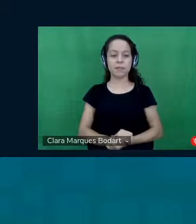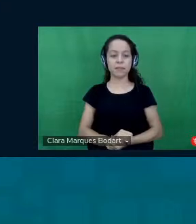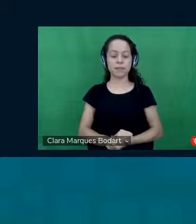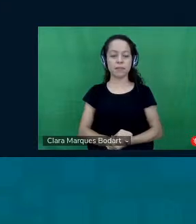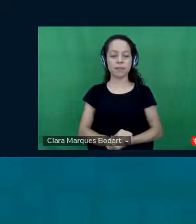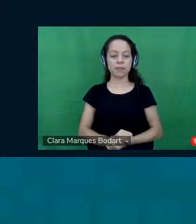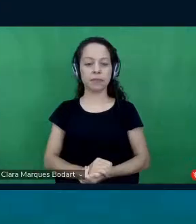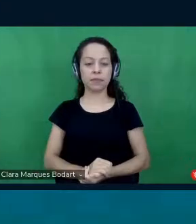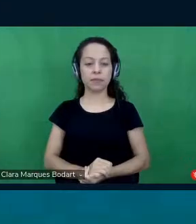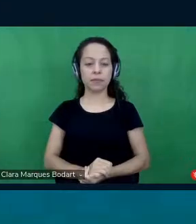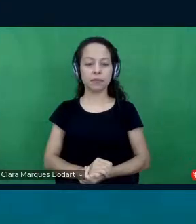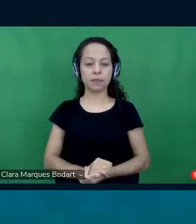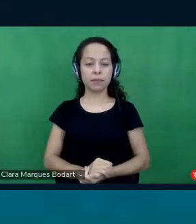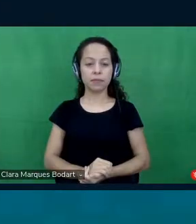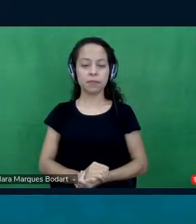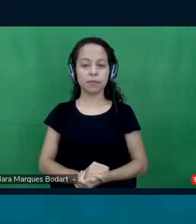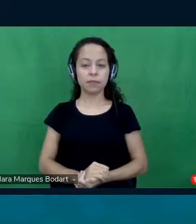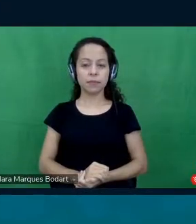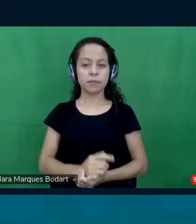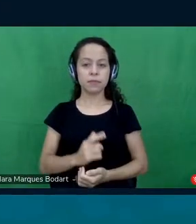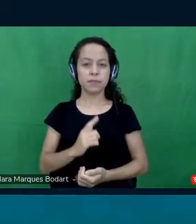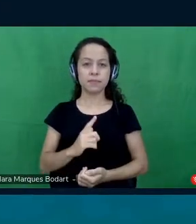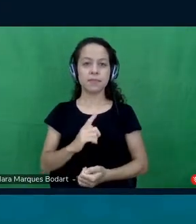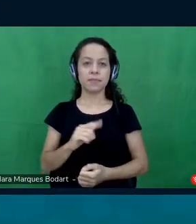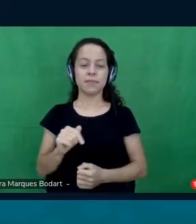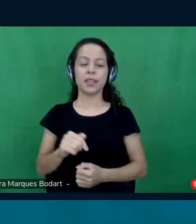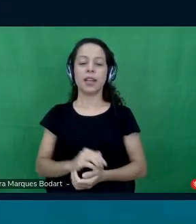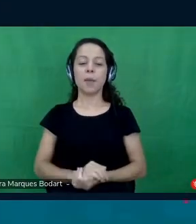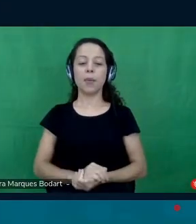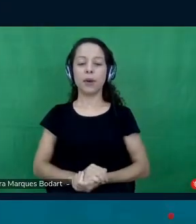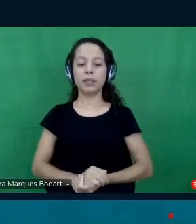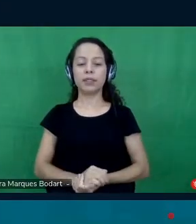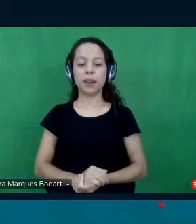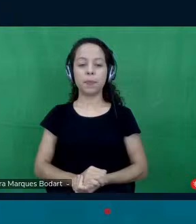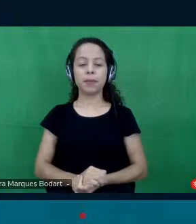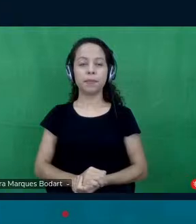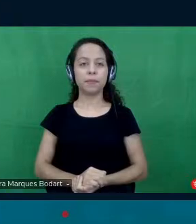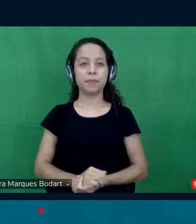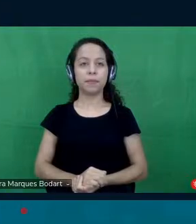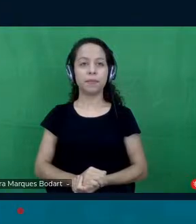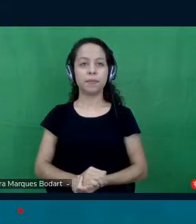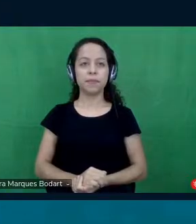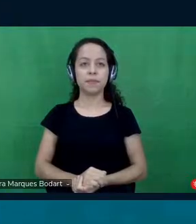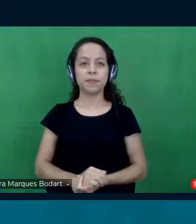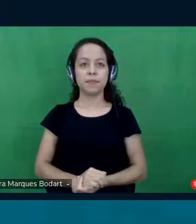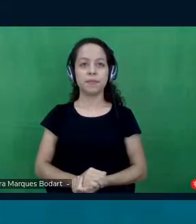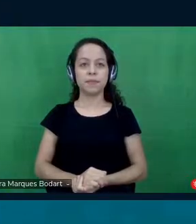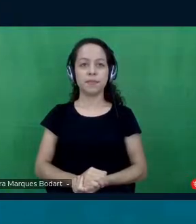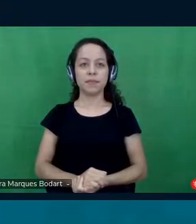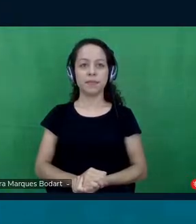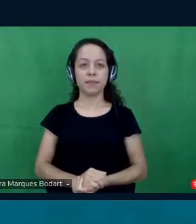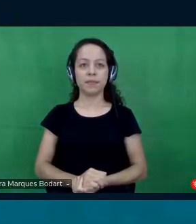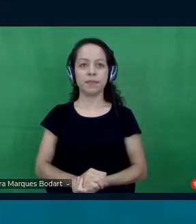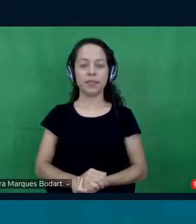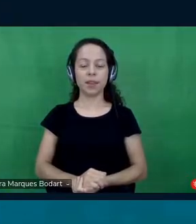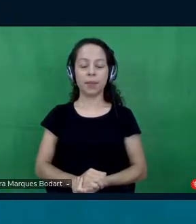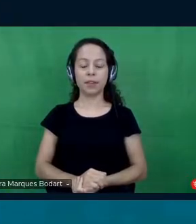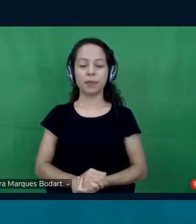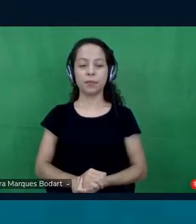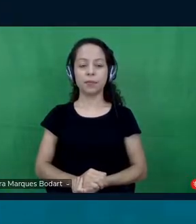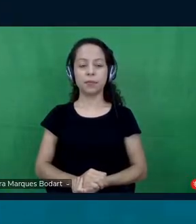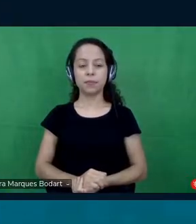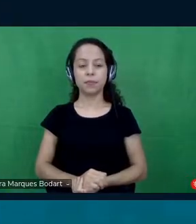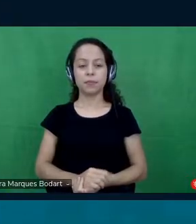Brasil. O que vai acontecer entre meados da década de 90 até